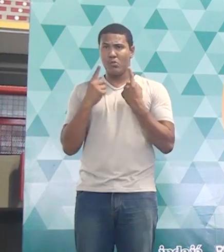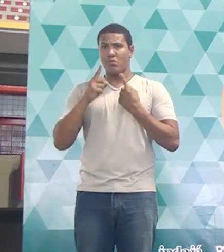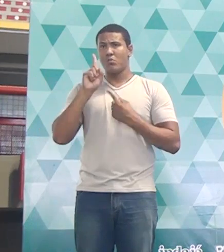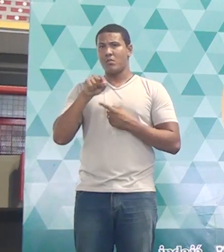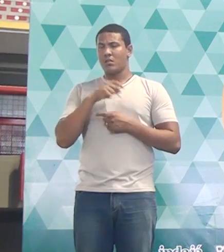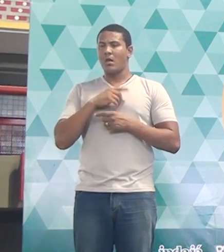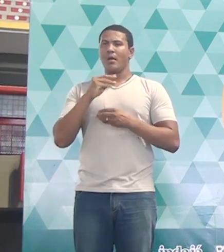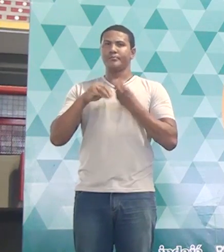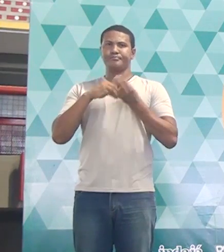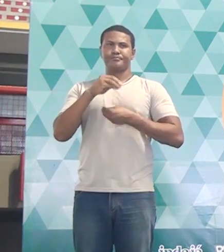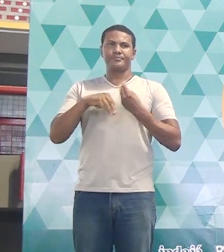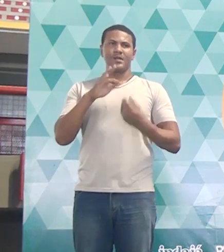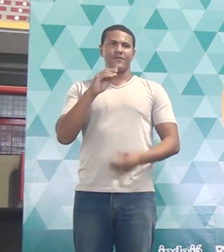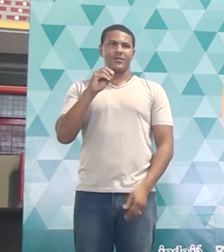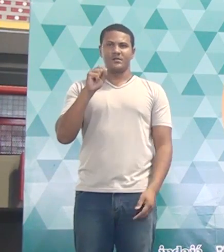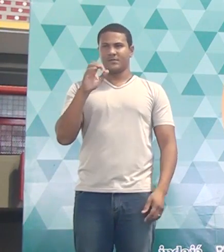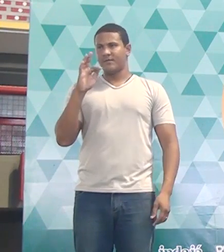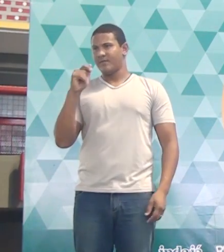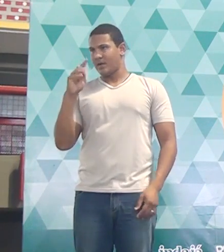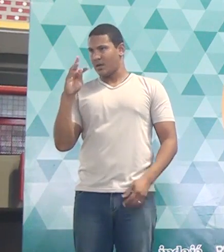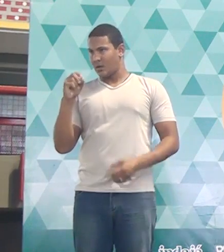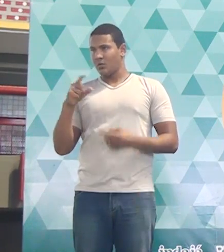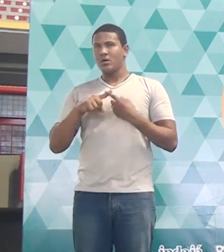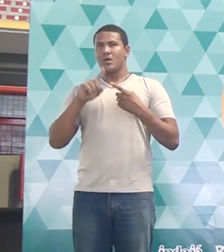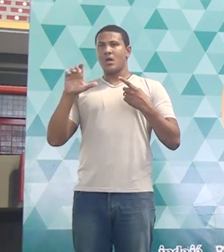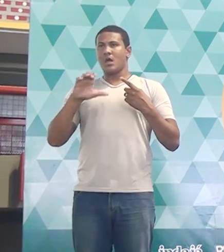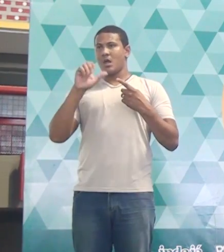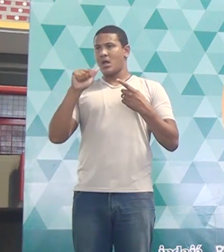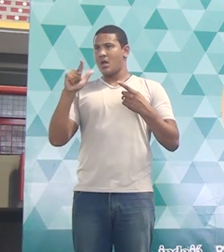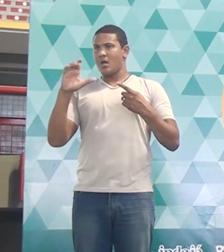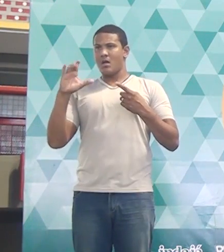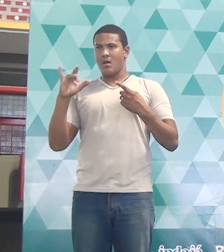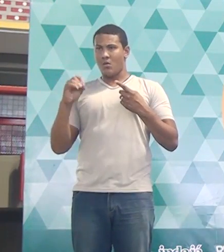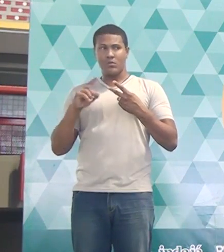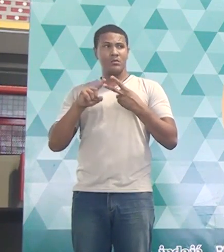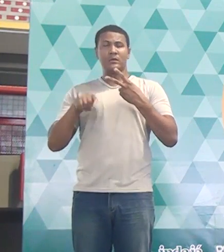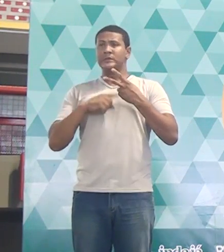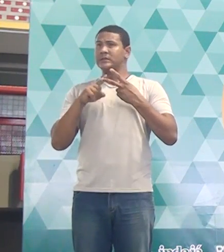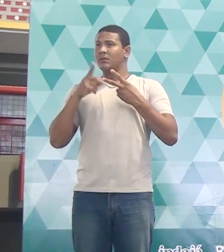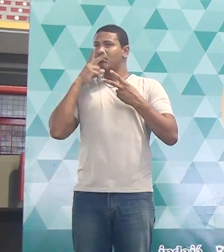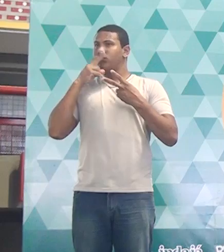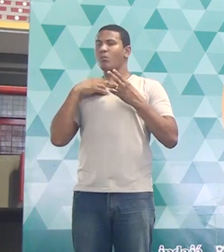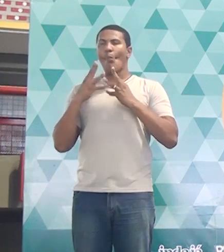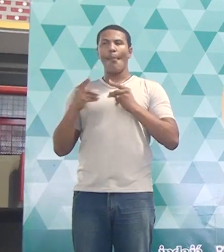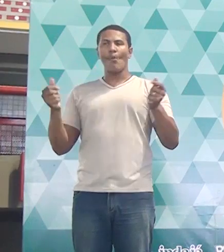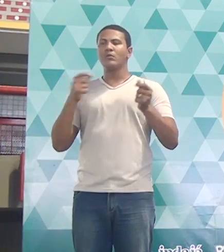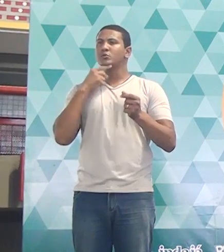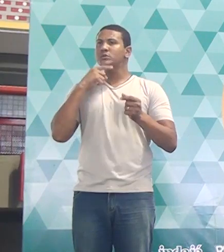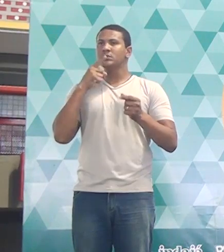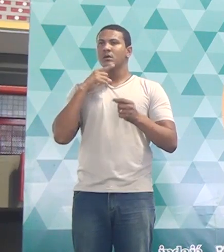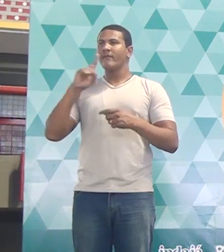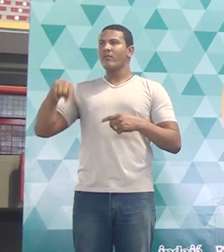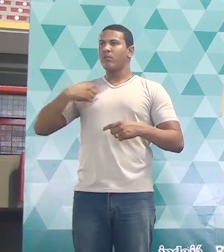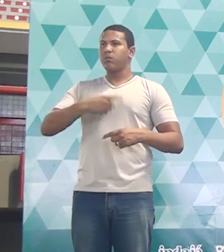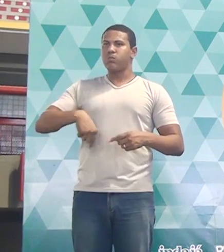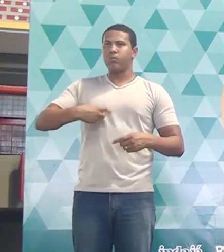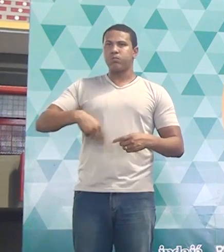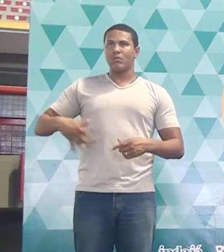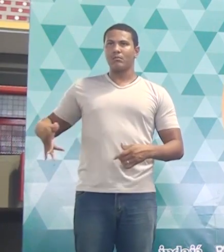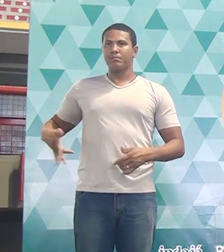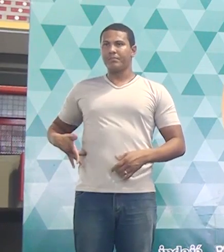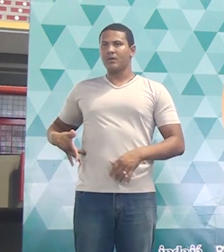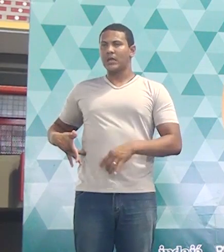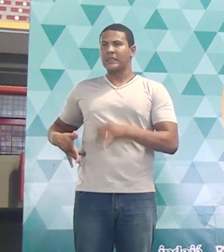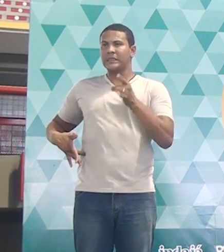fosfato de cálcio, que é um sólido insolúvel. Ele vai passear pelo corpo e vai acumular no rim. Lá ele não passa. E se passar, ele